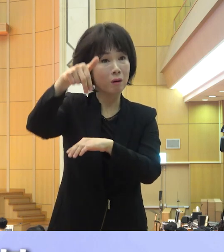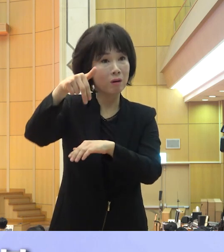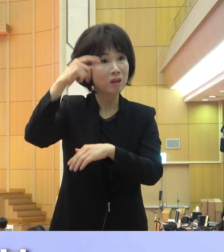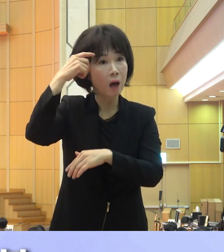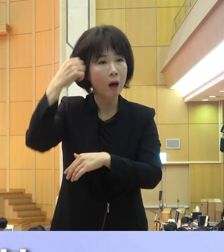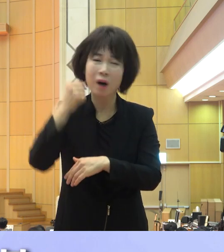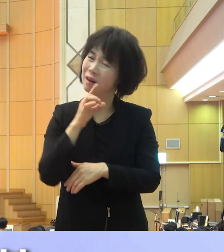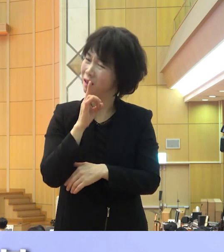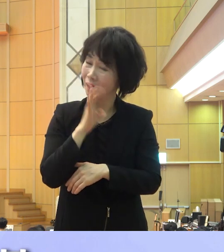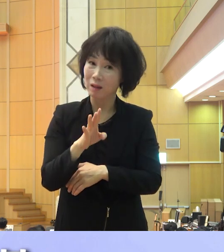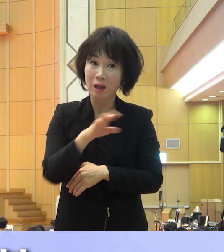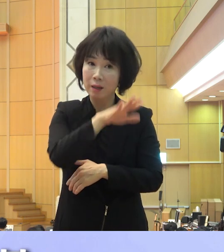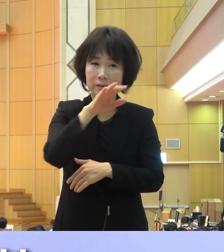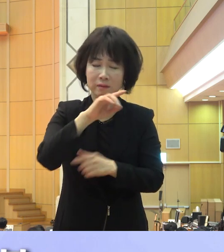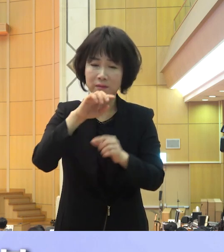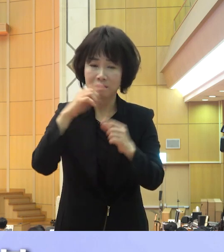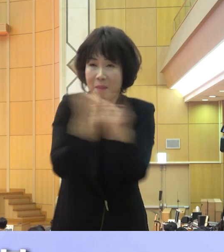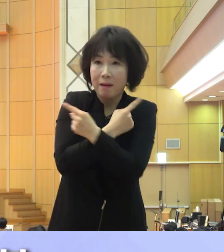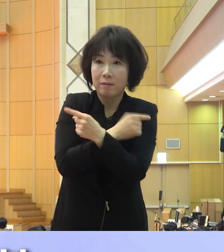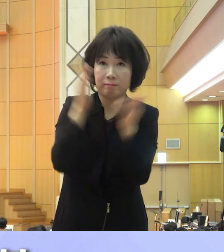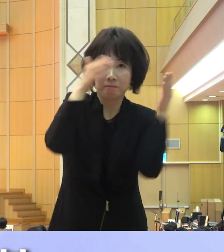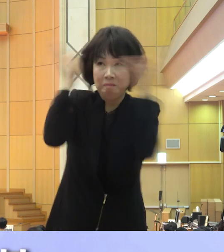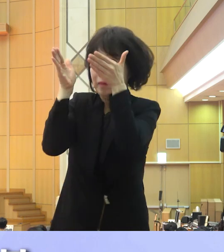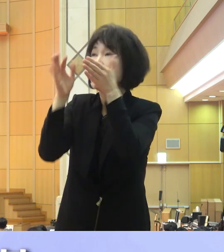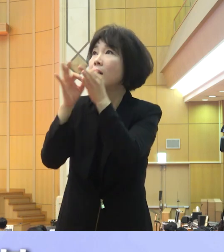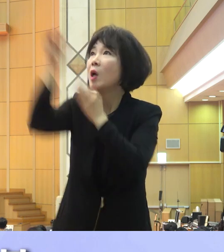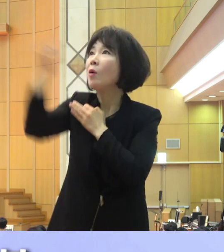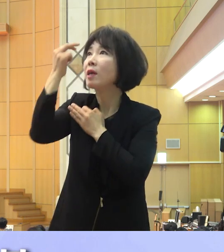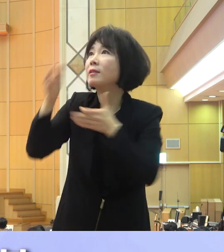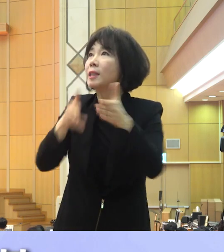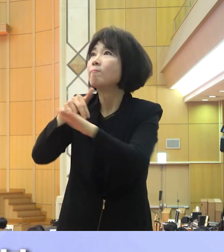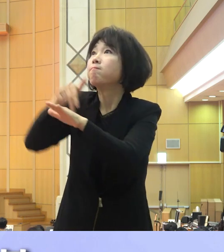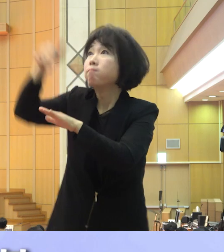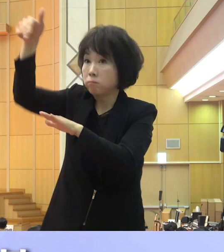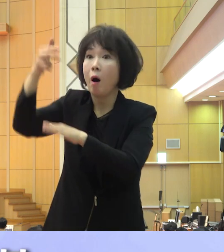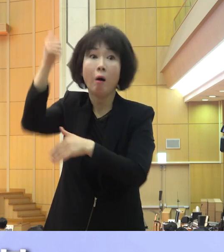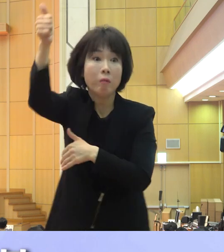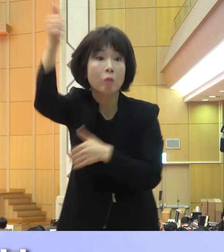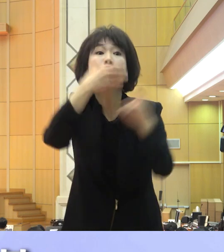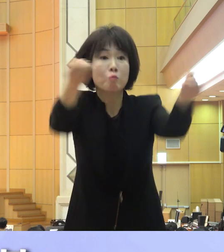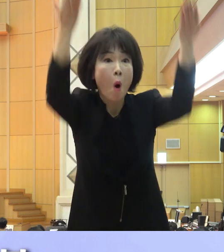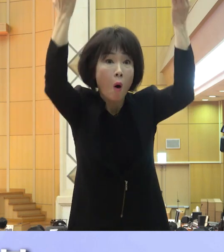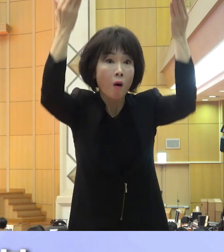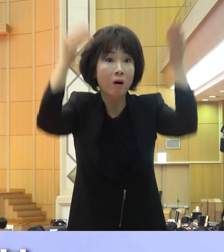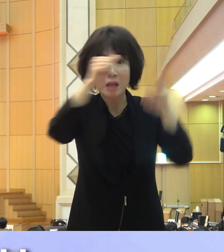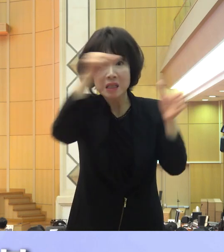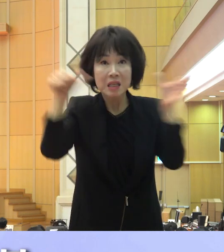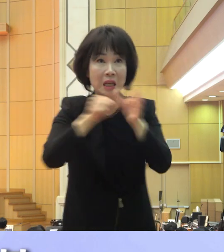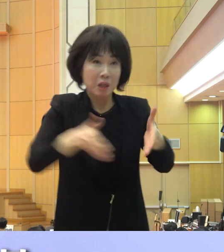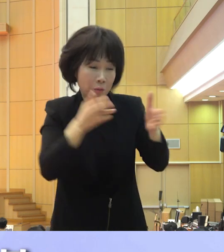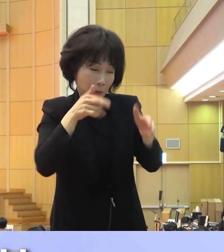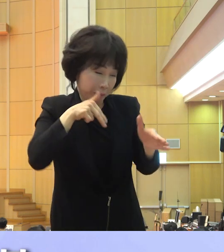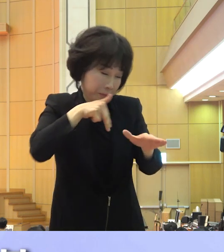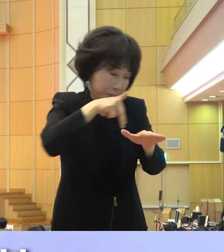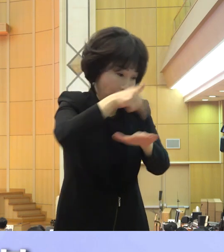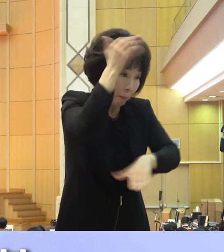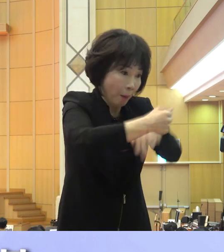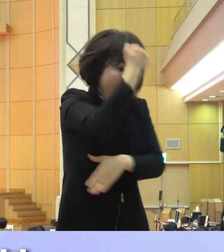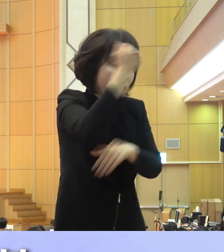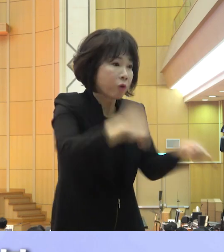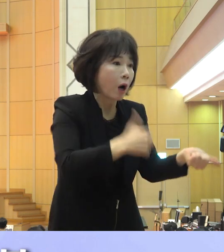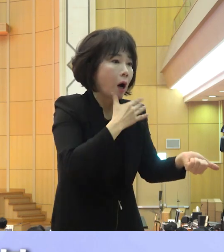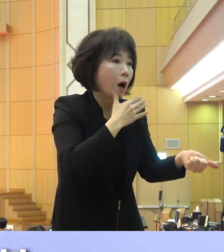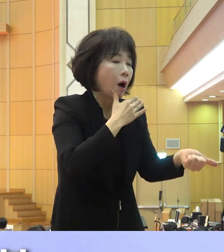영생하기 위해서 영생길로 가야 되는데 인생길만 계속 걷다가 마지막에 죽어버리니까 참 허무하지요.